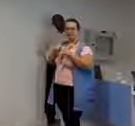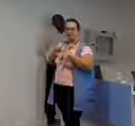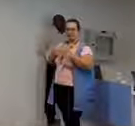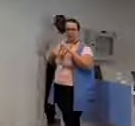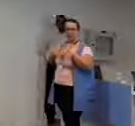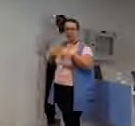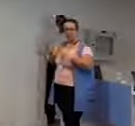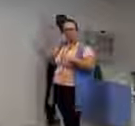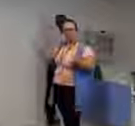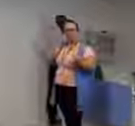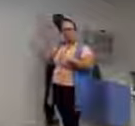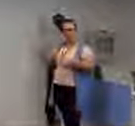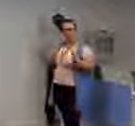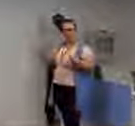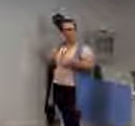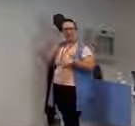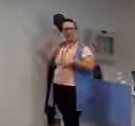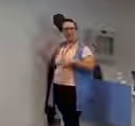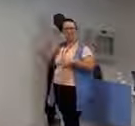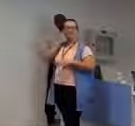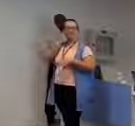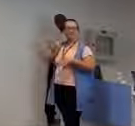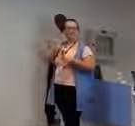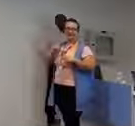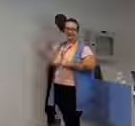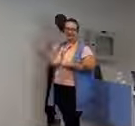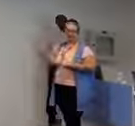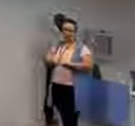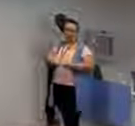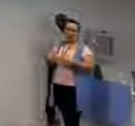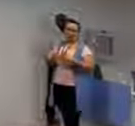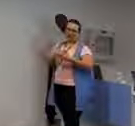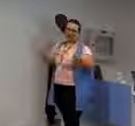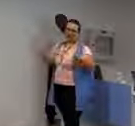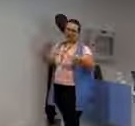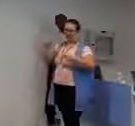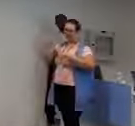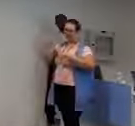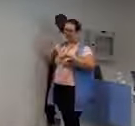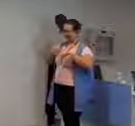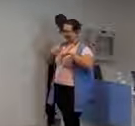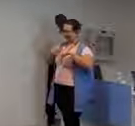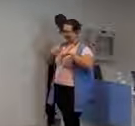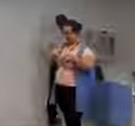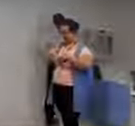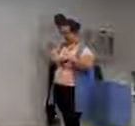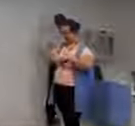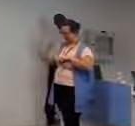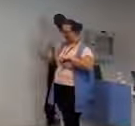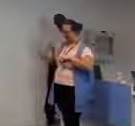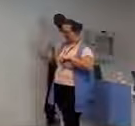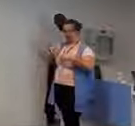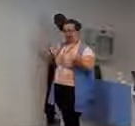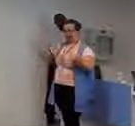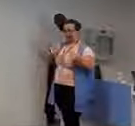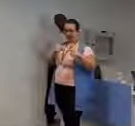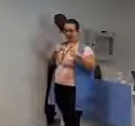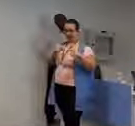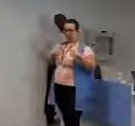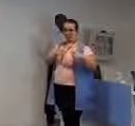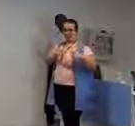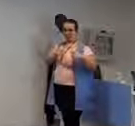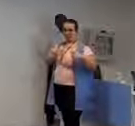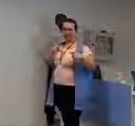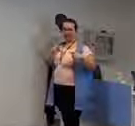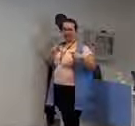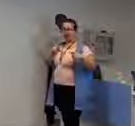cadeia produtiva sofre essa pressão por redução de custo. Né? Eu tenho um produto mais complexo, eu tenho que entregar